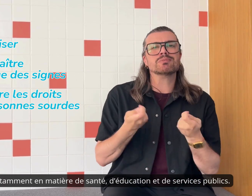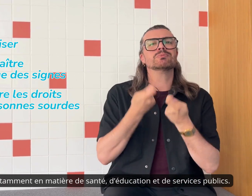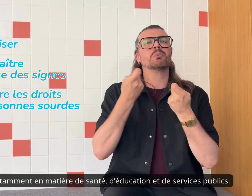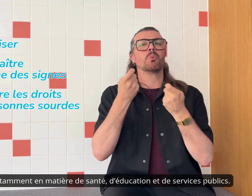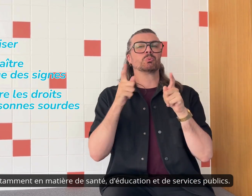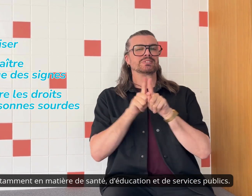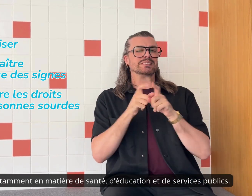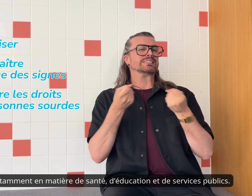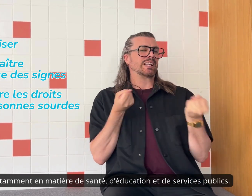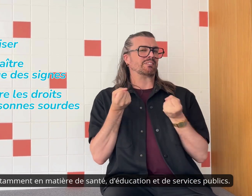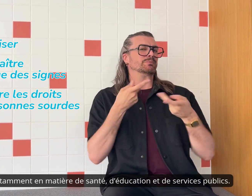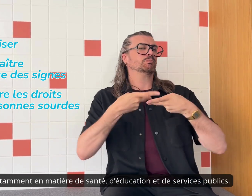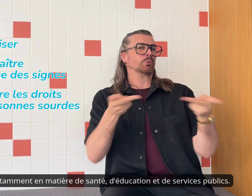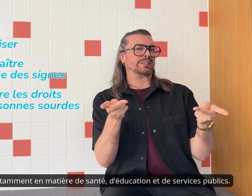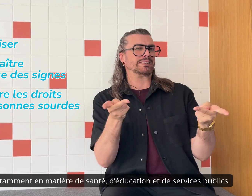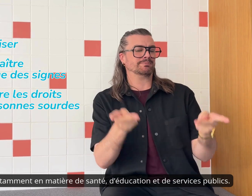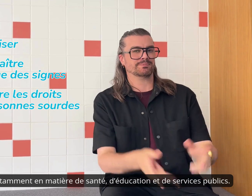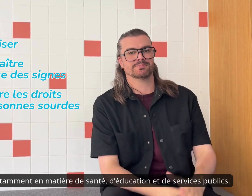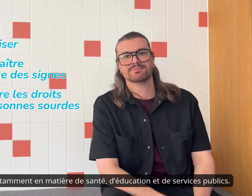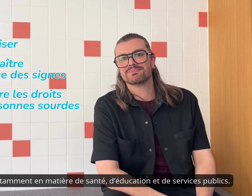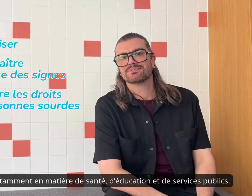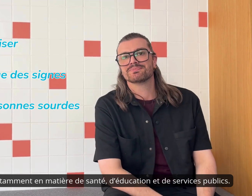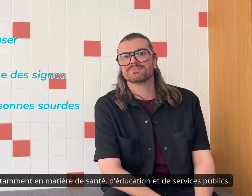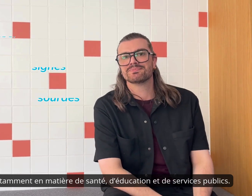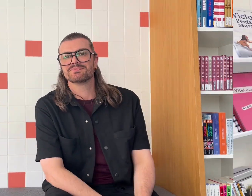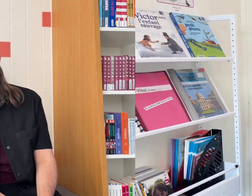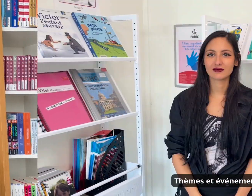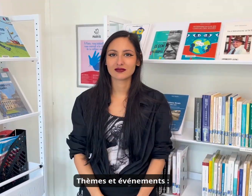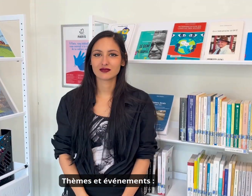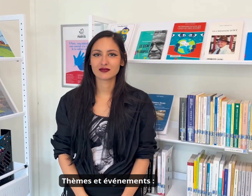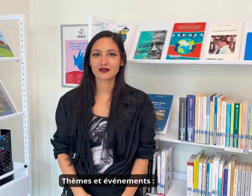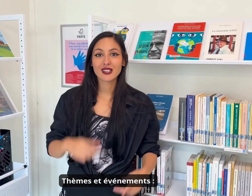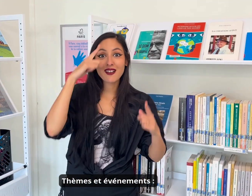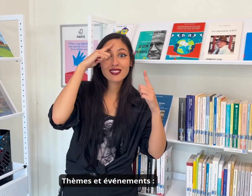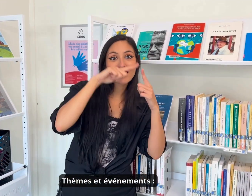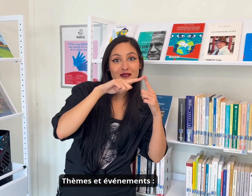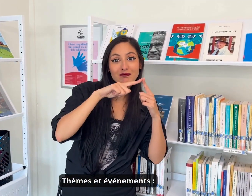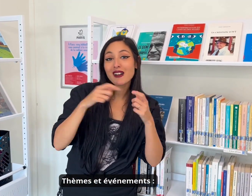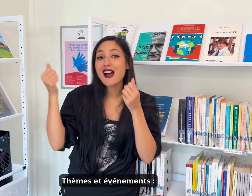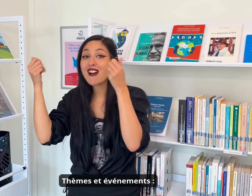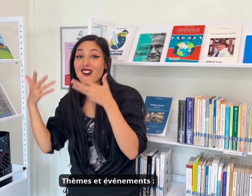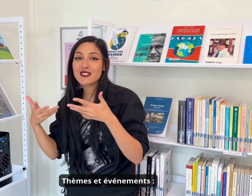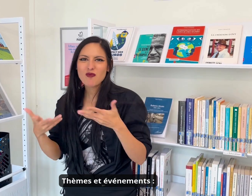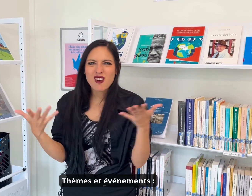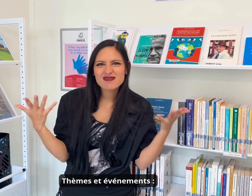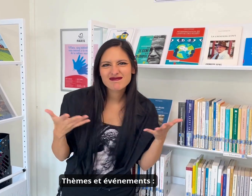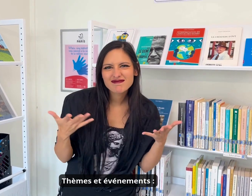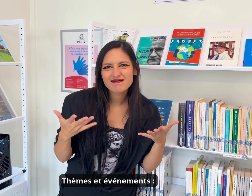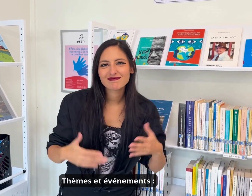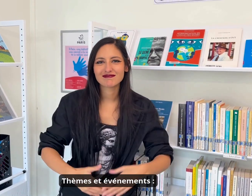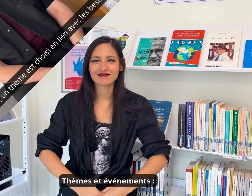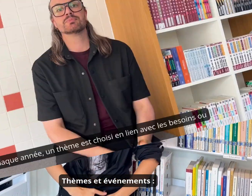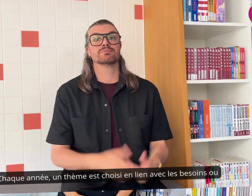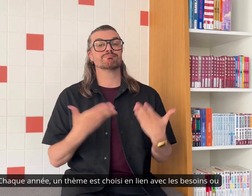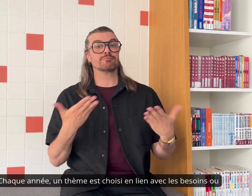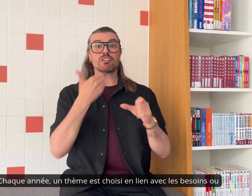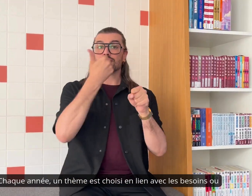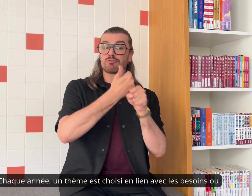notamment en matière de santé, d'éducation et de services publics. Thèmes et événements.